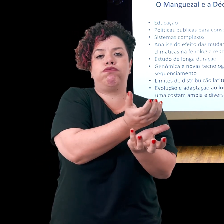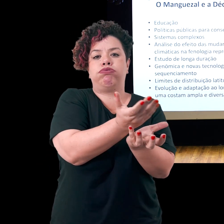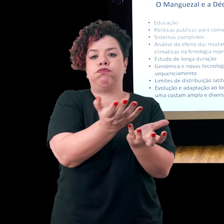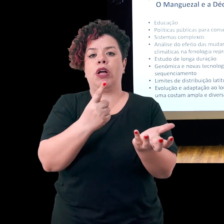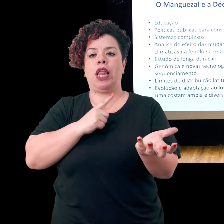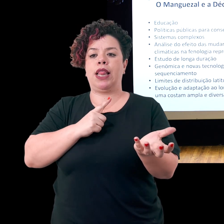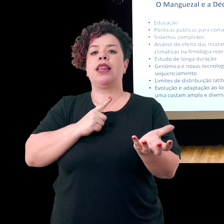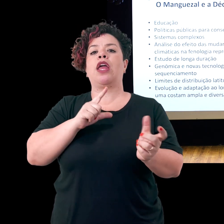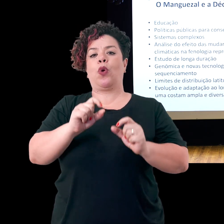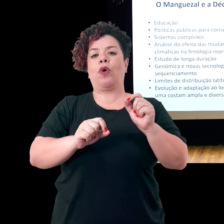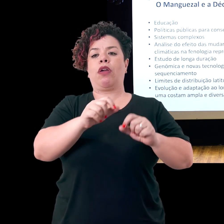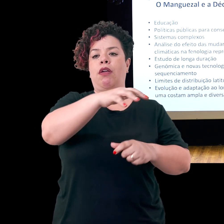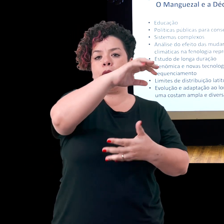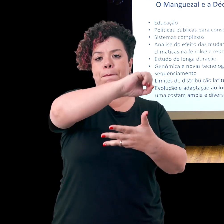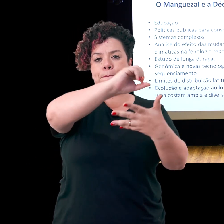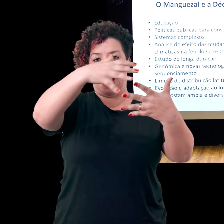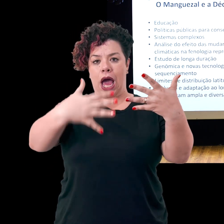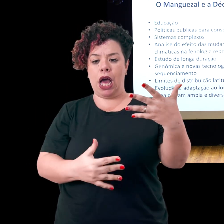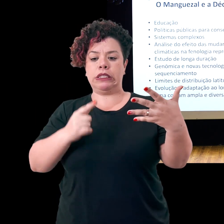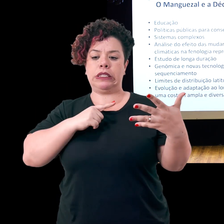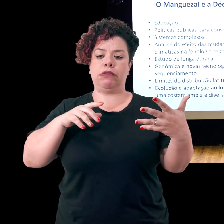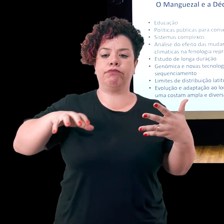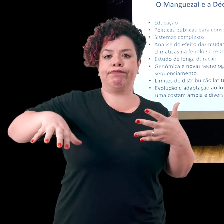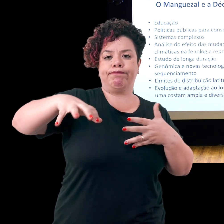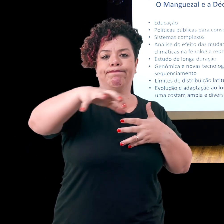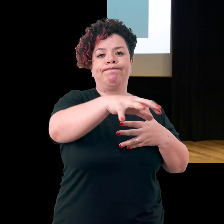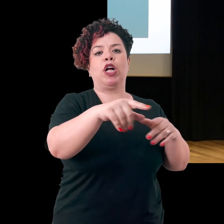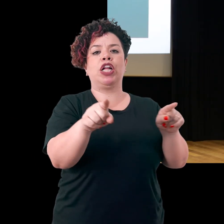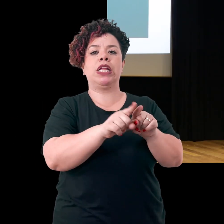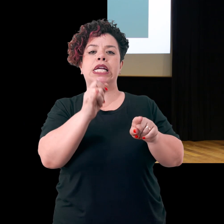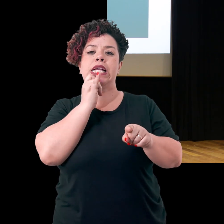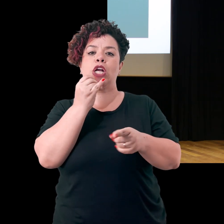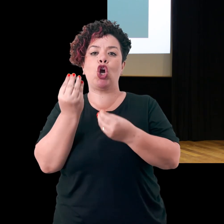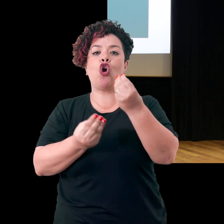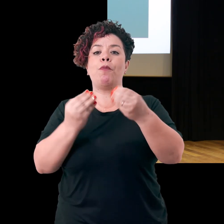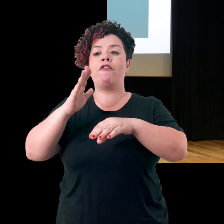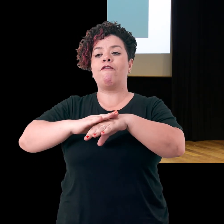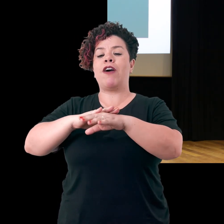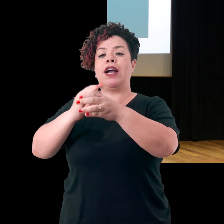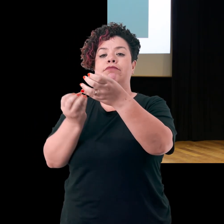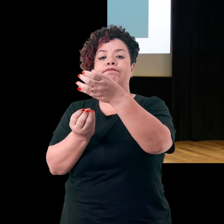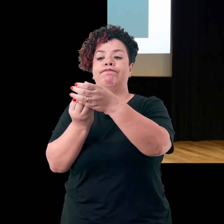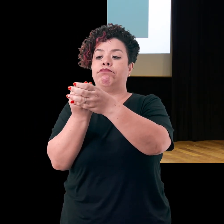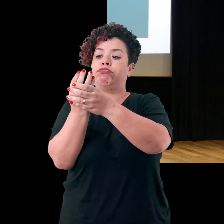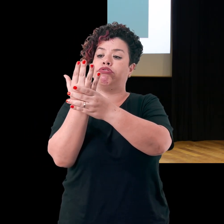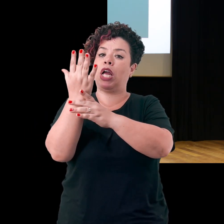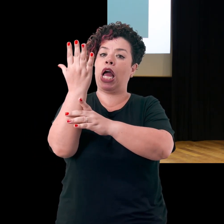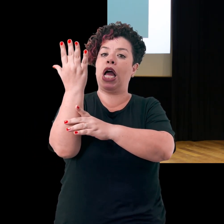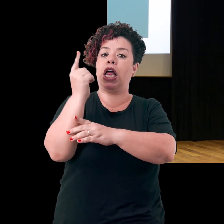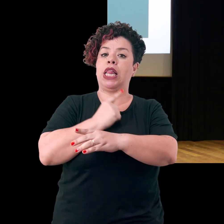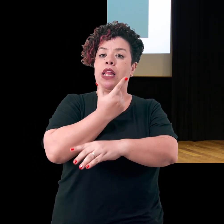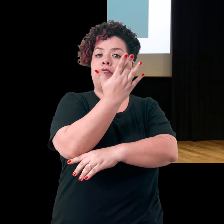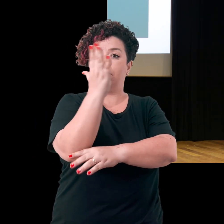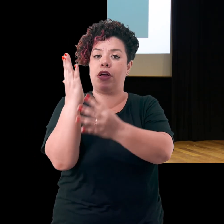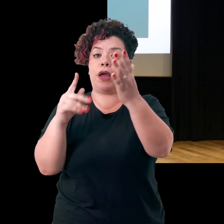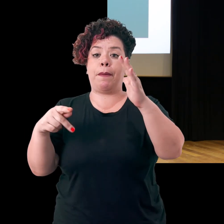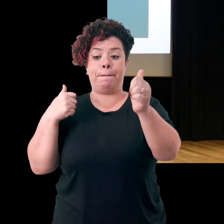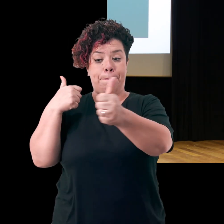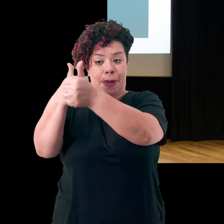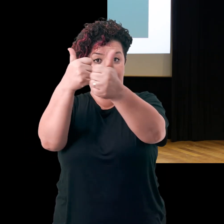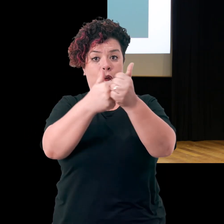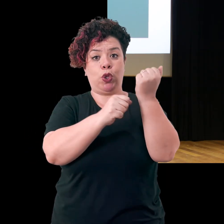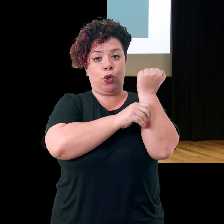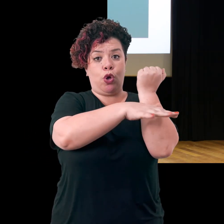complexo. Análise do efeito das mudanças climáticas na fenologia reprodutiva das plantas, né, do